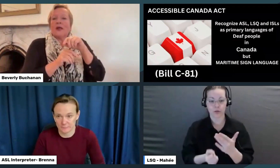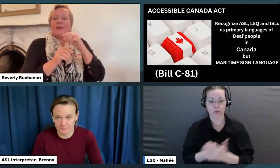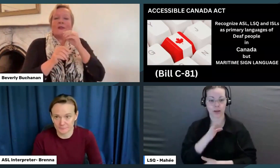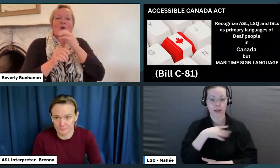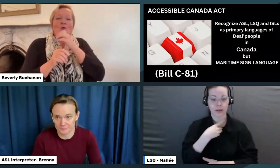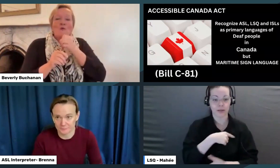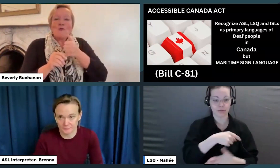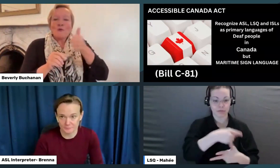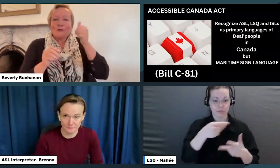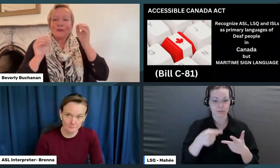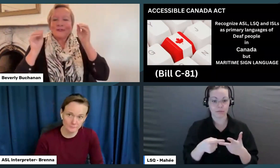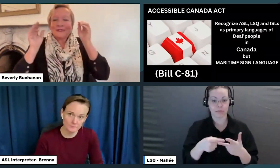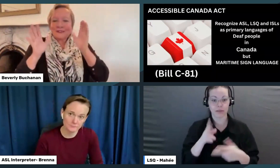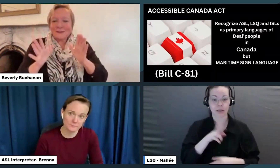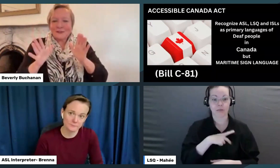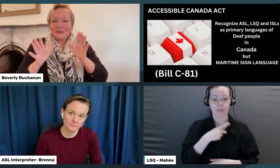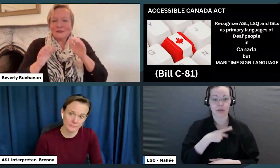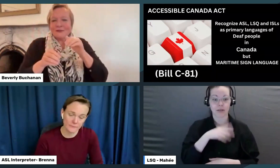États-Unis.